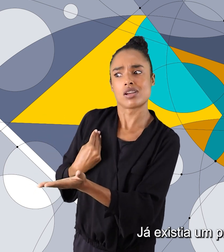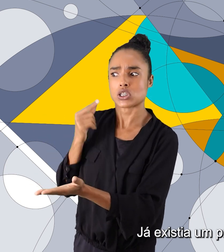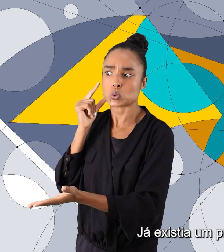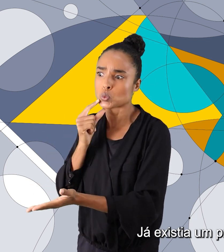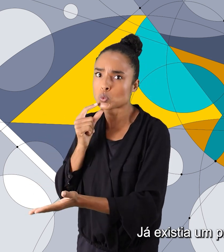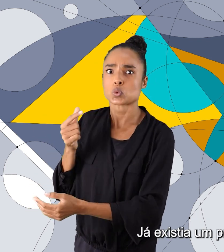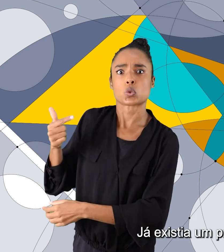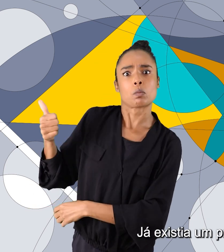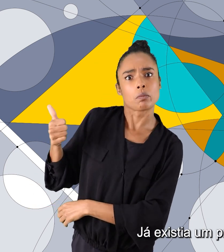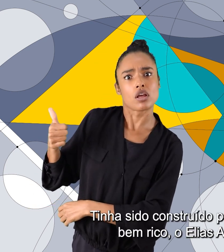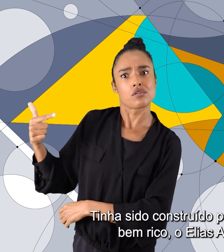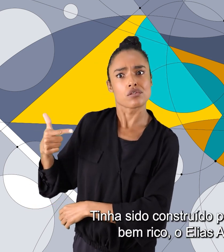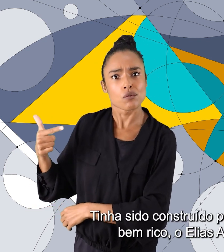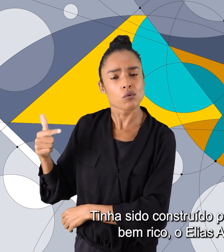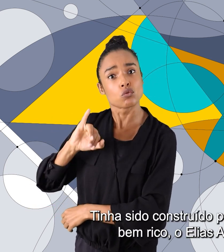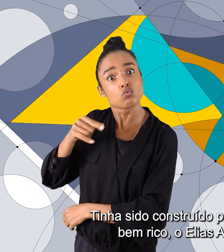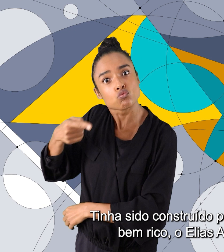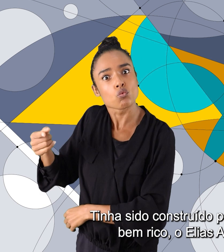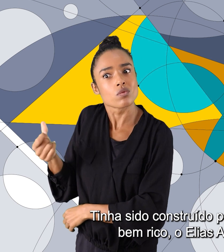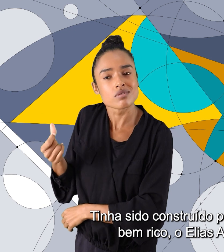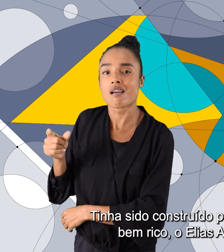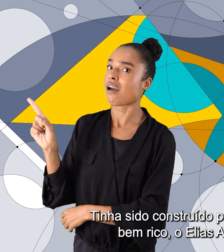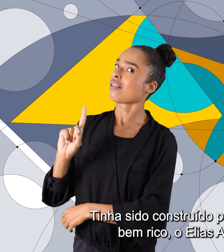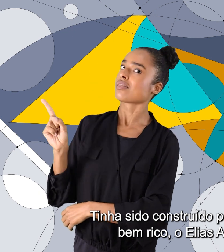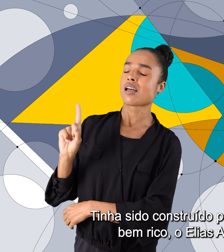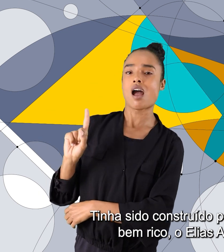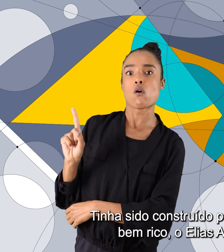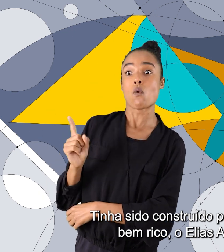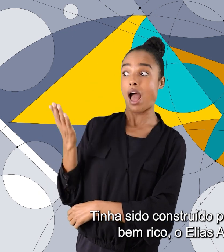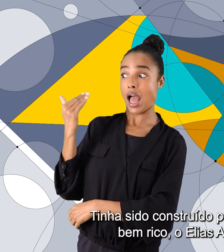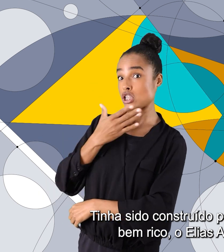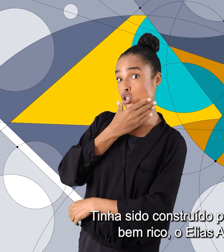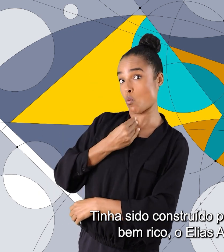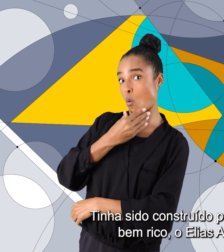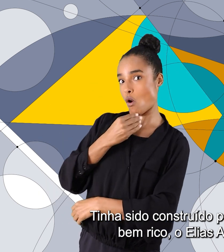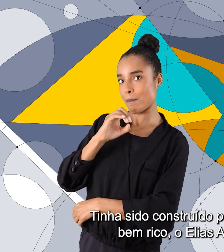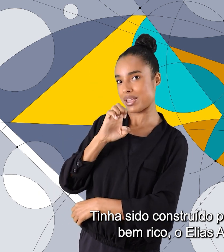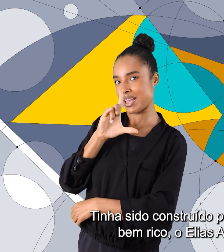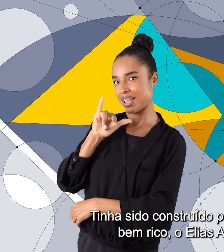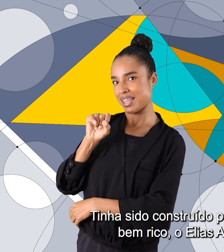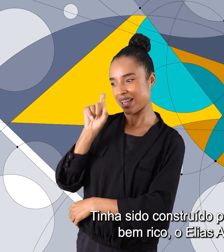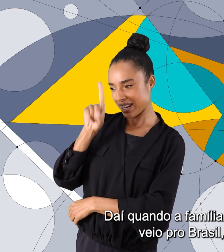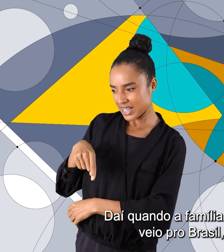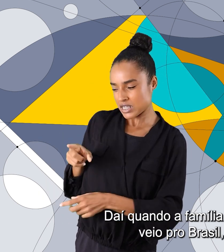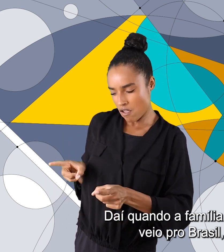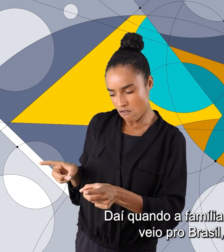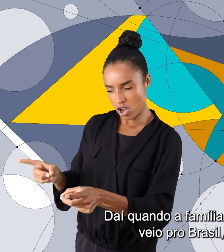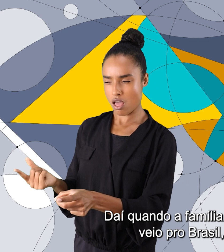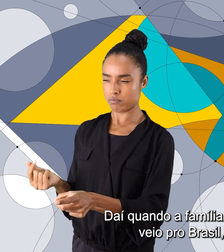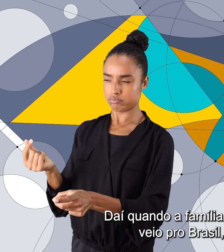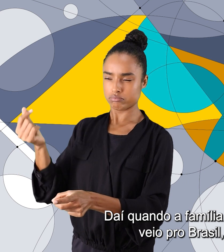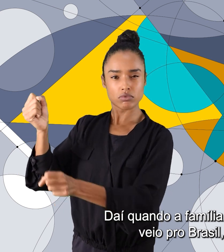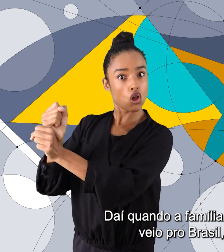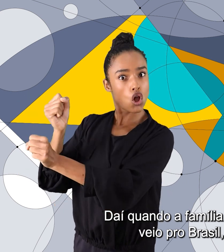Já existia um prédio aqui. Tinha sido construído por um comerciante bem rico, o Elias Antônio Lopes. Daí, quando a família